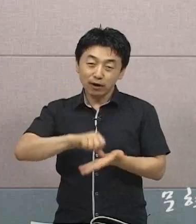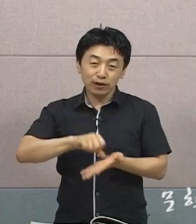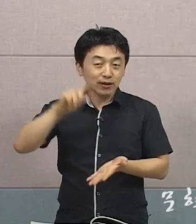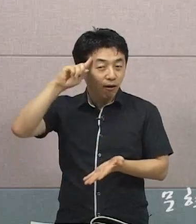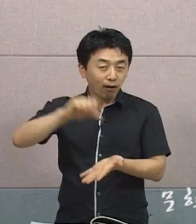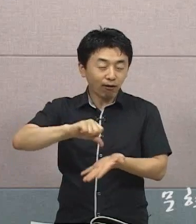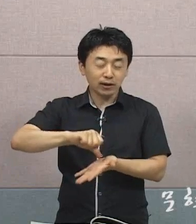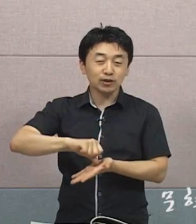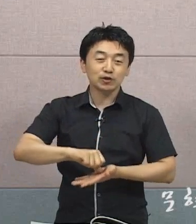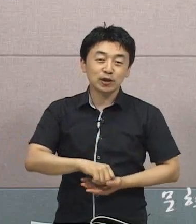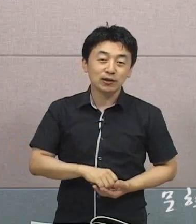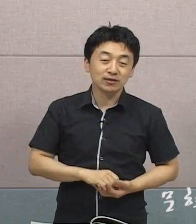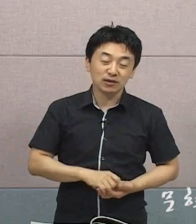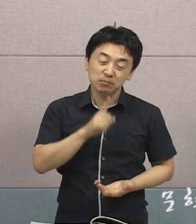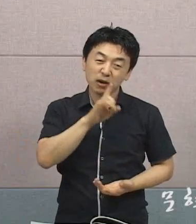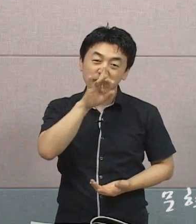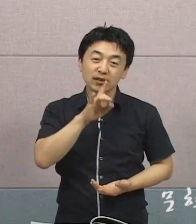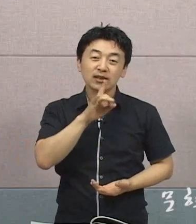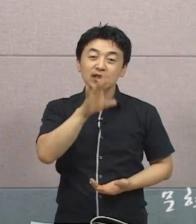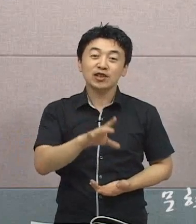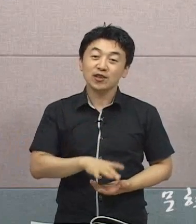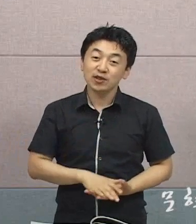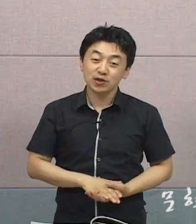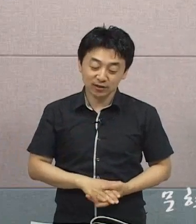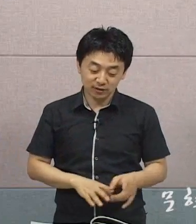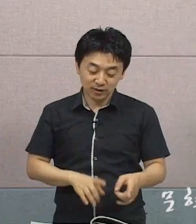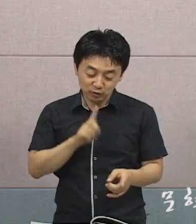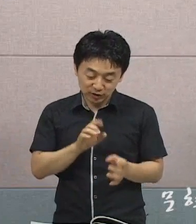말도 안 돼. 이런 식으로 사용을 하거든요. 말도 안 돼. 그냥 이렇게 사용하셔도 되거든요. 근데 굳이